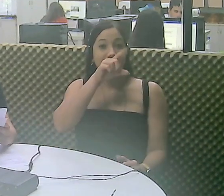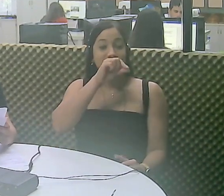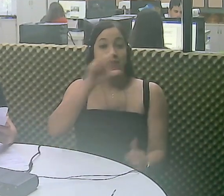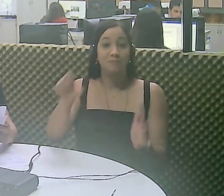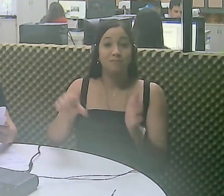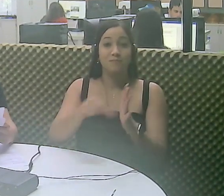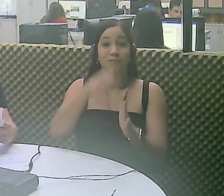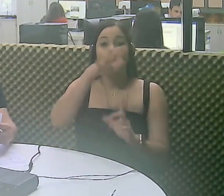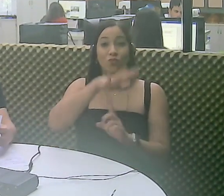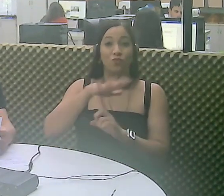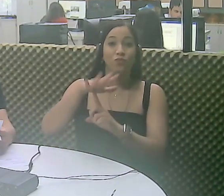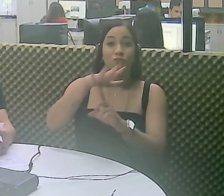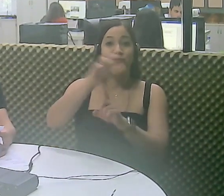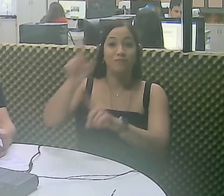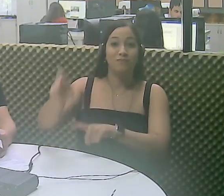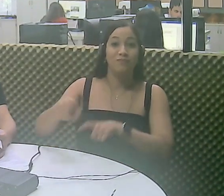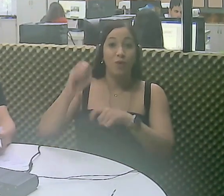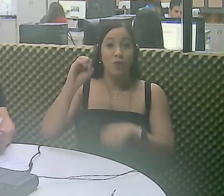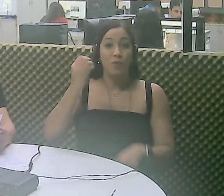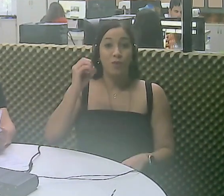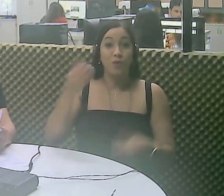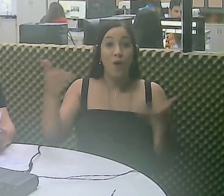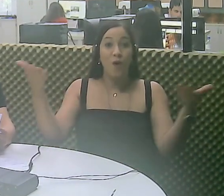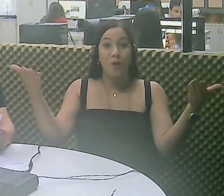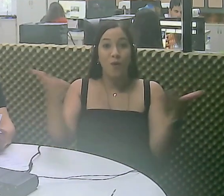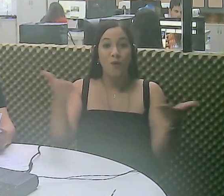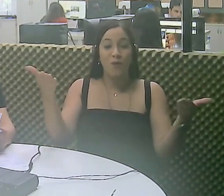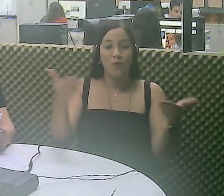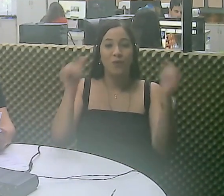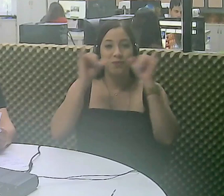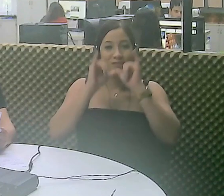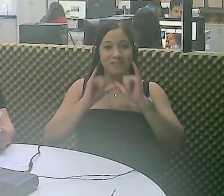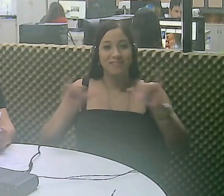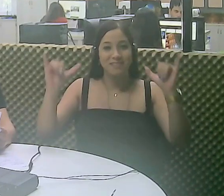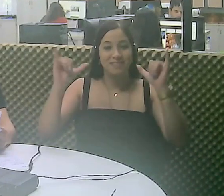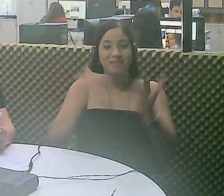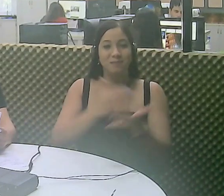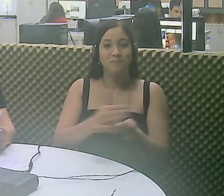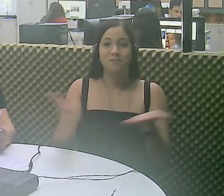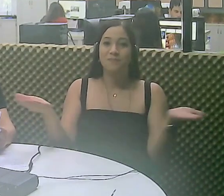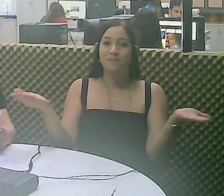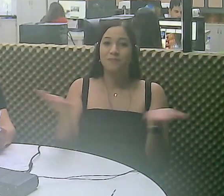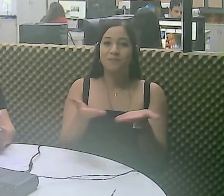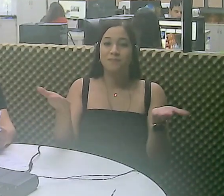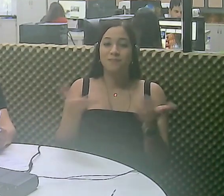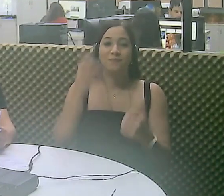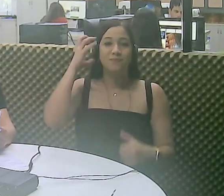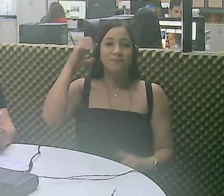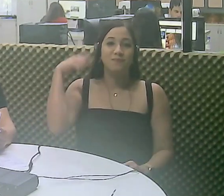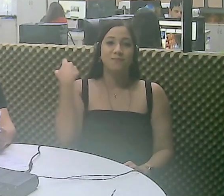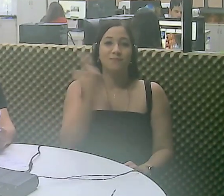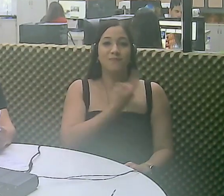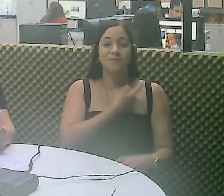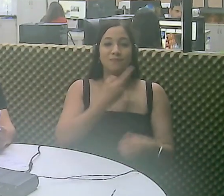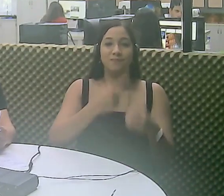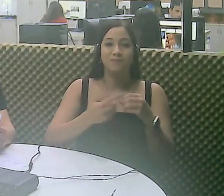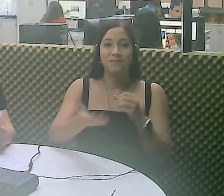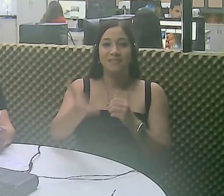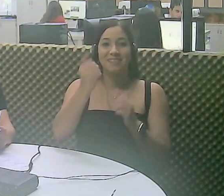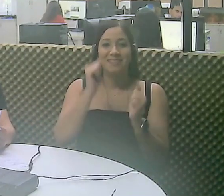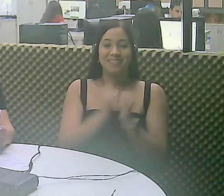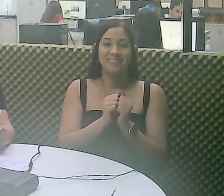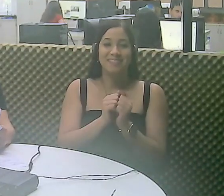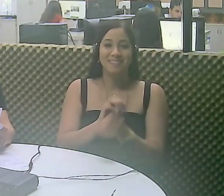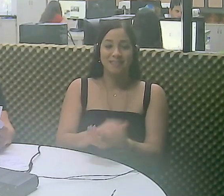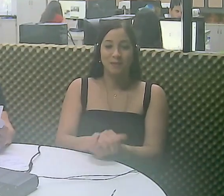primeira feira Novo Agro de outubro hoje. Essas e outras notícias a partir de agora na Rádio Nossa Cidade.